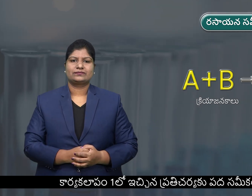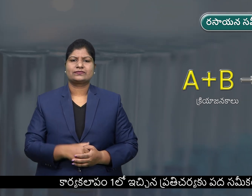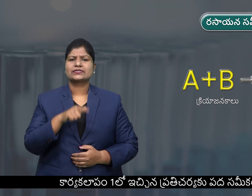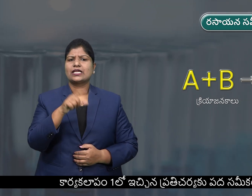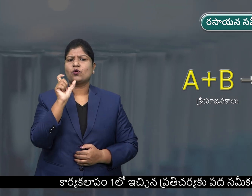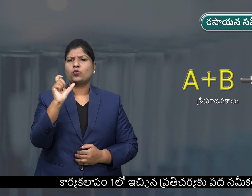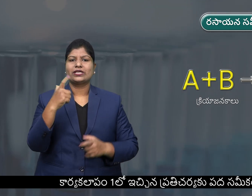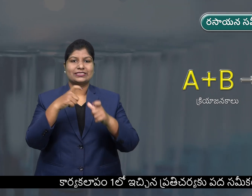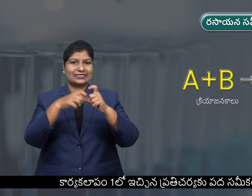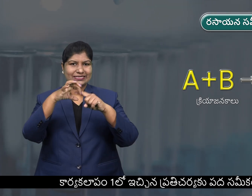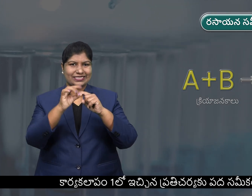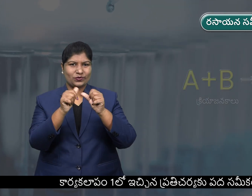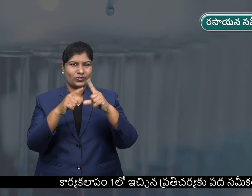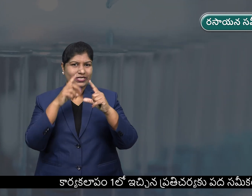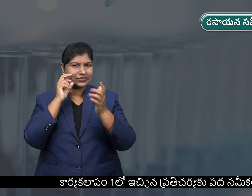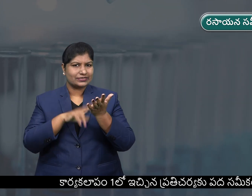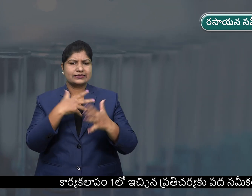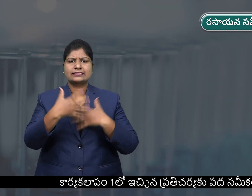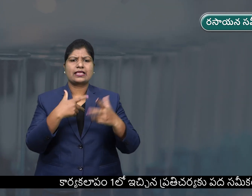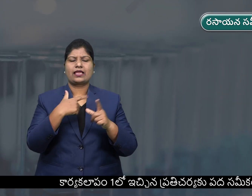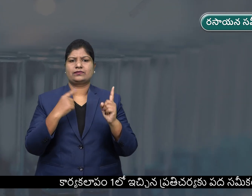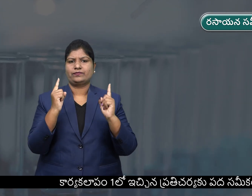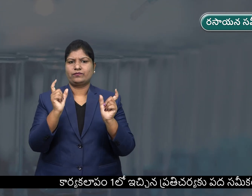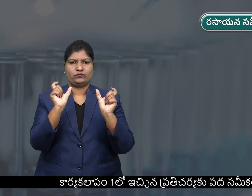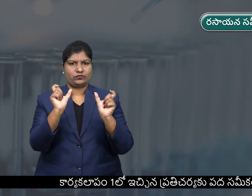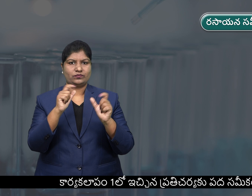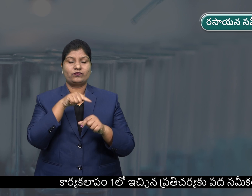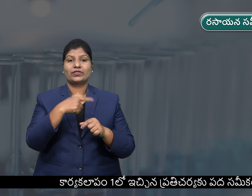కార్యకలాపం 1లో ఇచ్చిన ప్రతిచర్యకు పద సమీకరణం